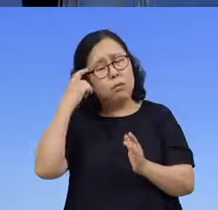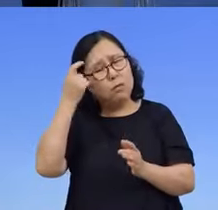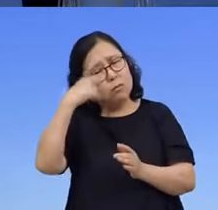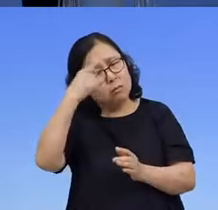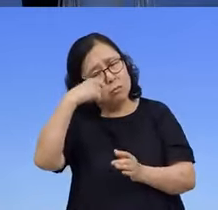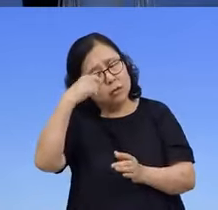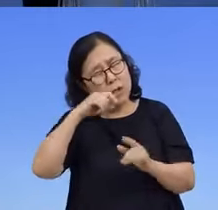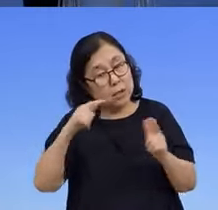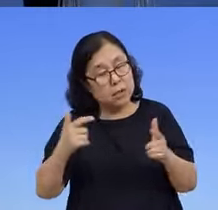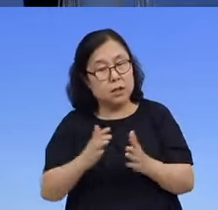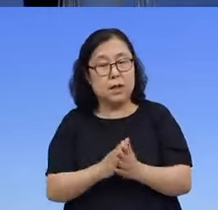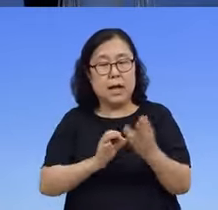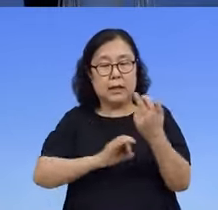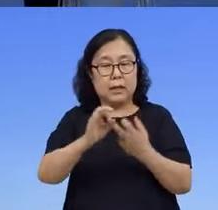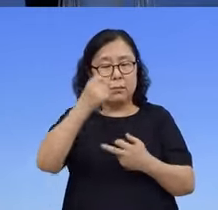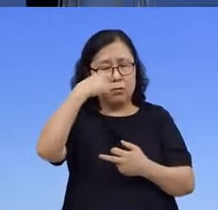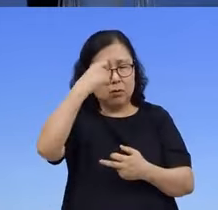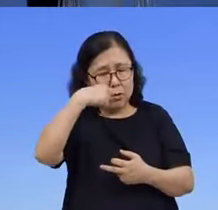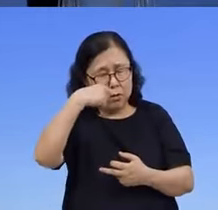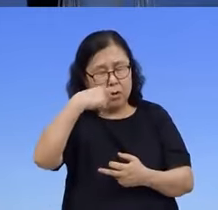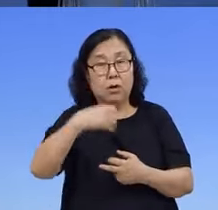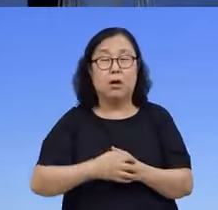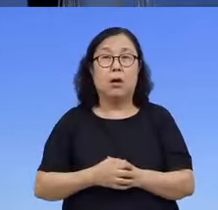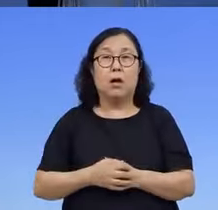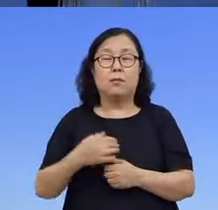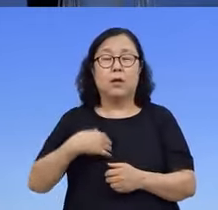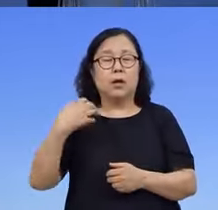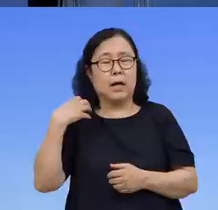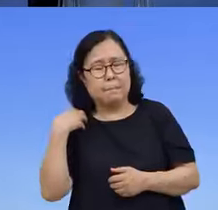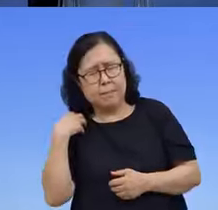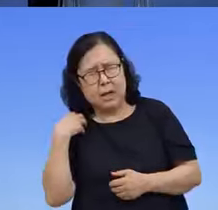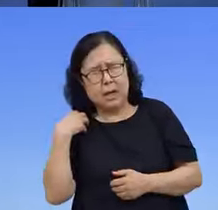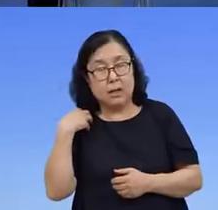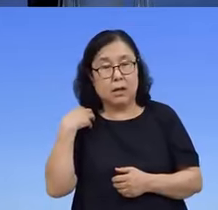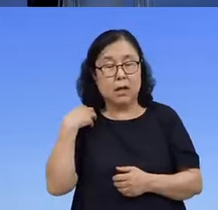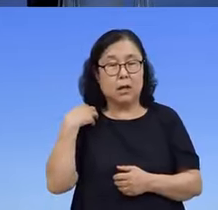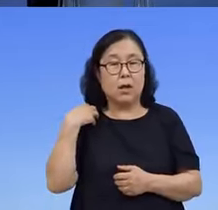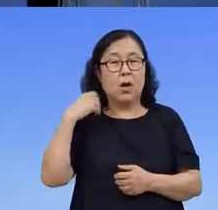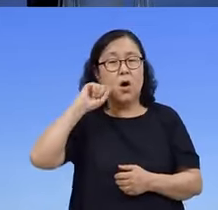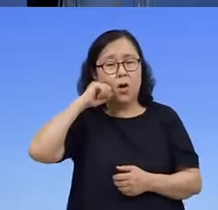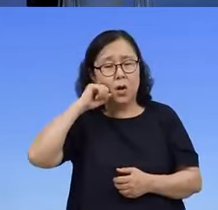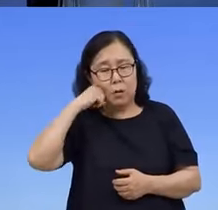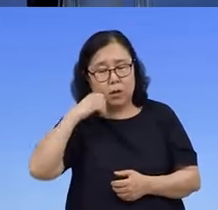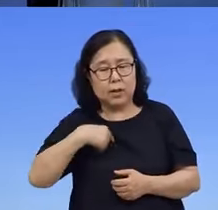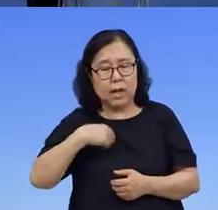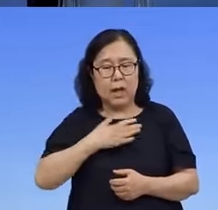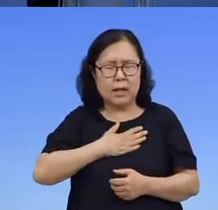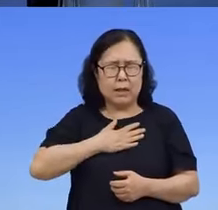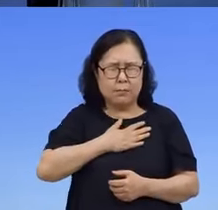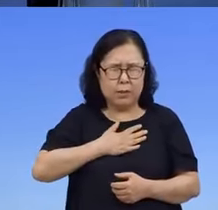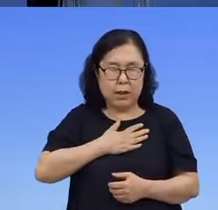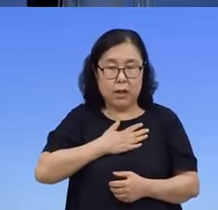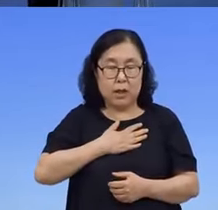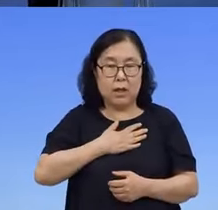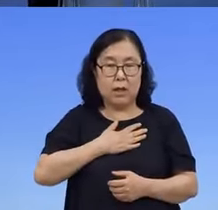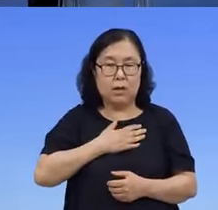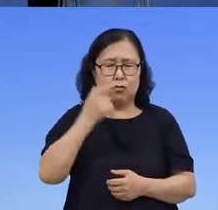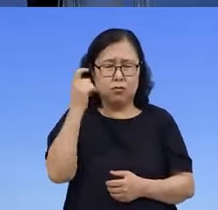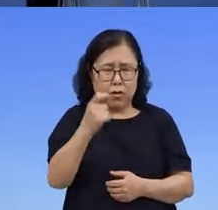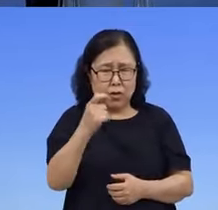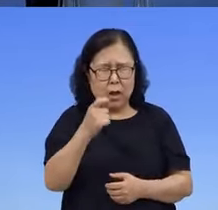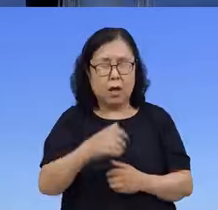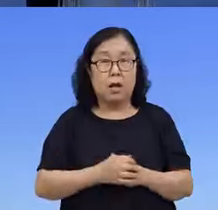나지? 아침에 울고 나와서 그런가? 아니면 감당하기 어려워 감정이 마비가 되어버렸나? 생각하며